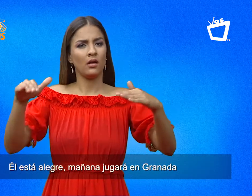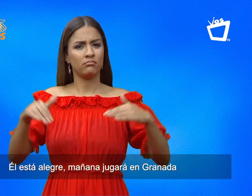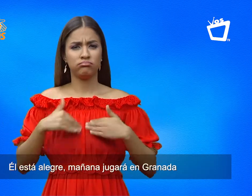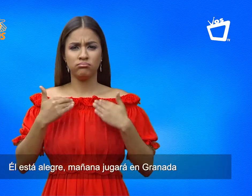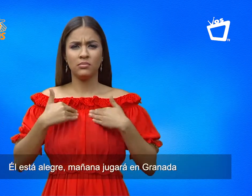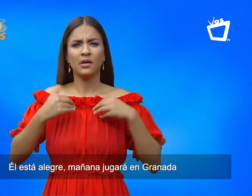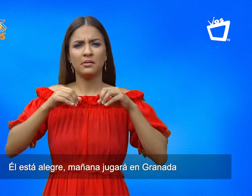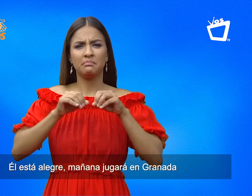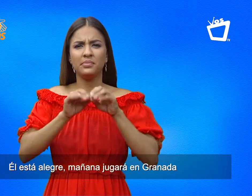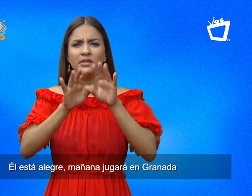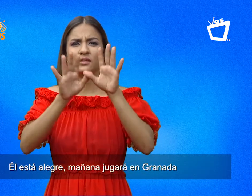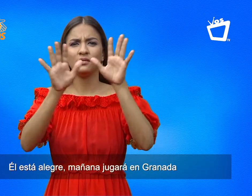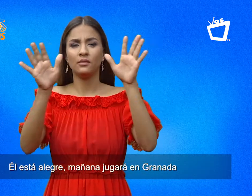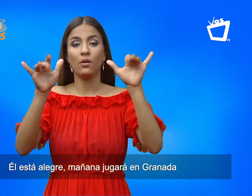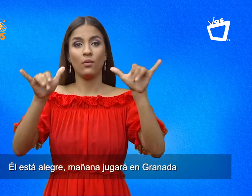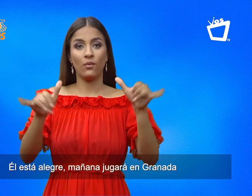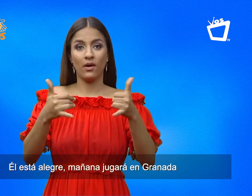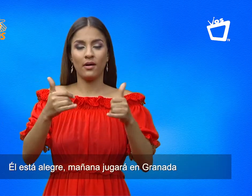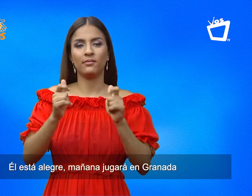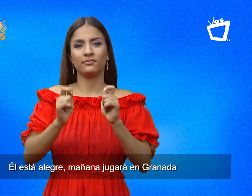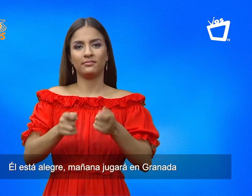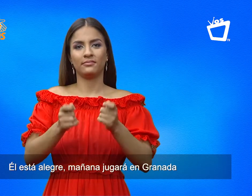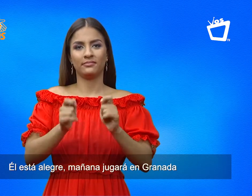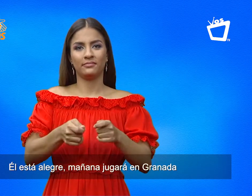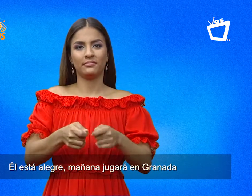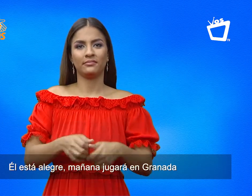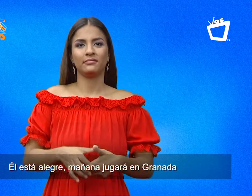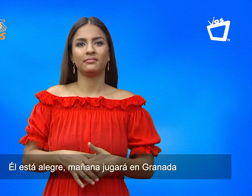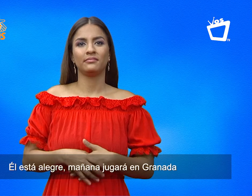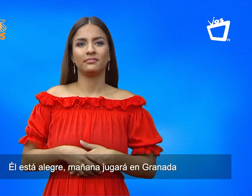esta alegre mañana jugará en granada